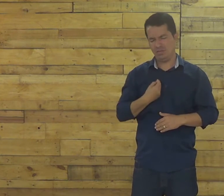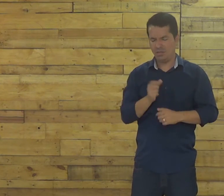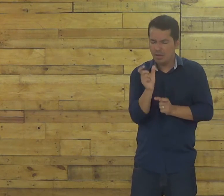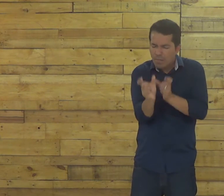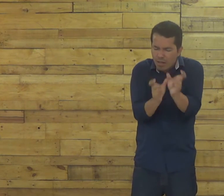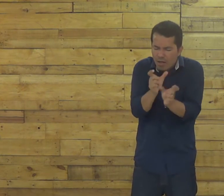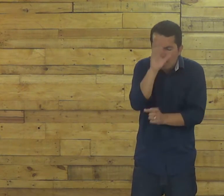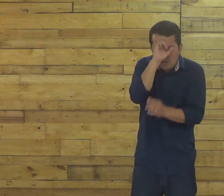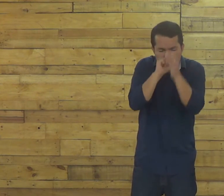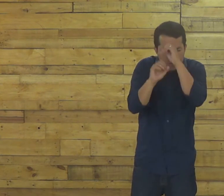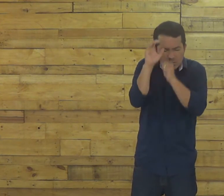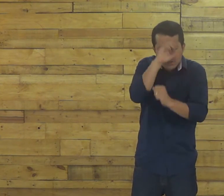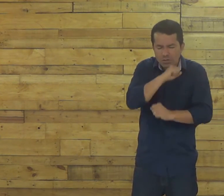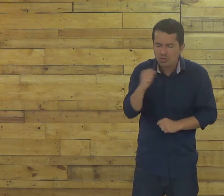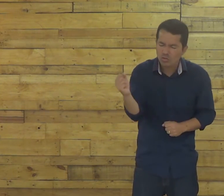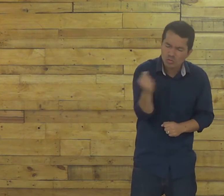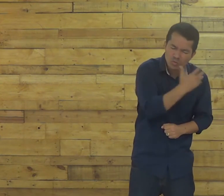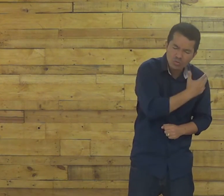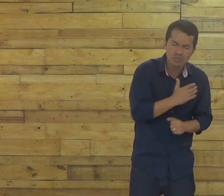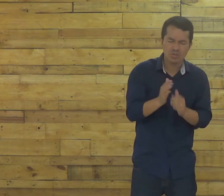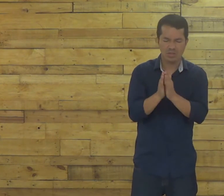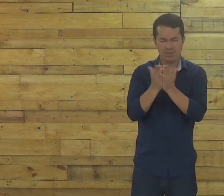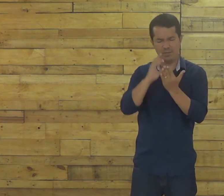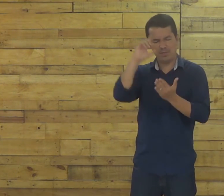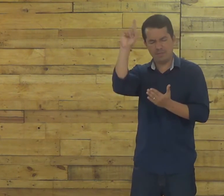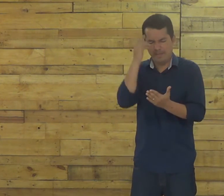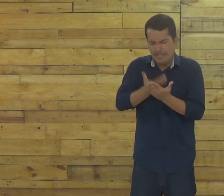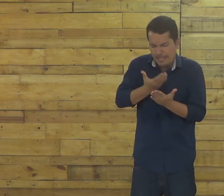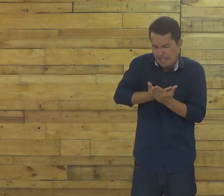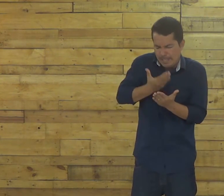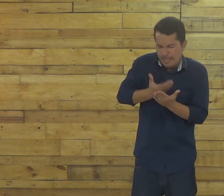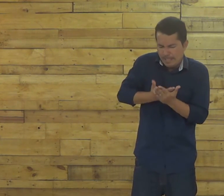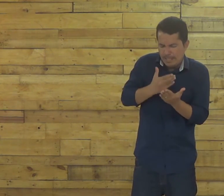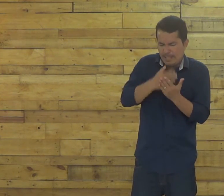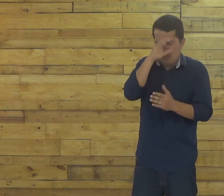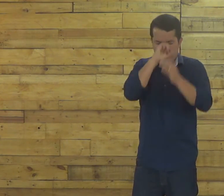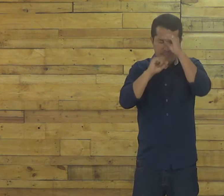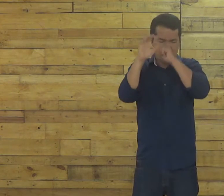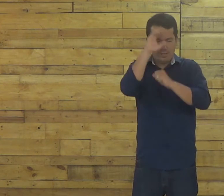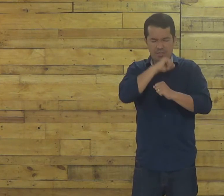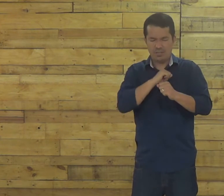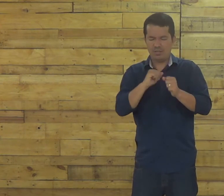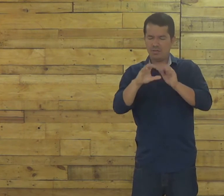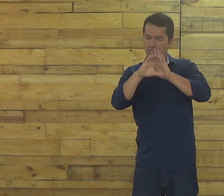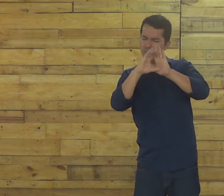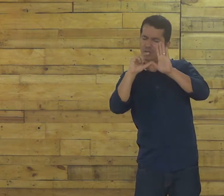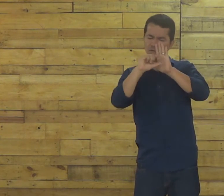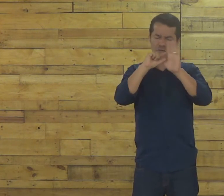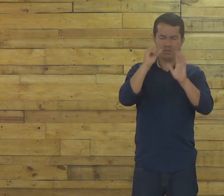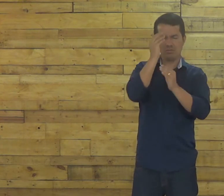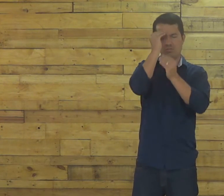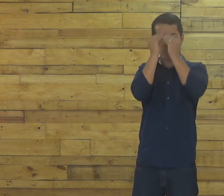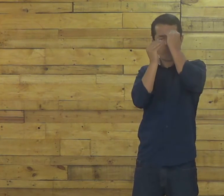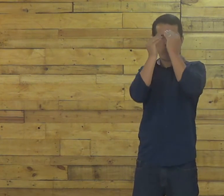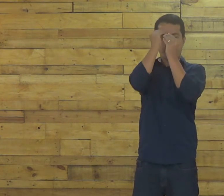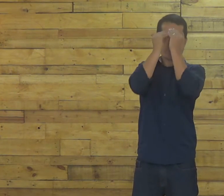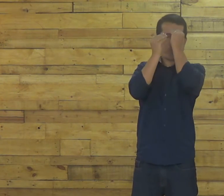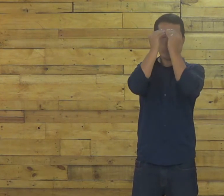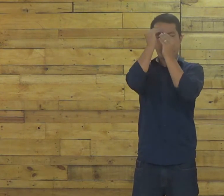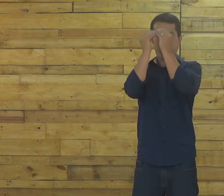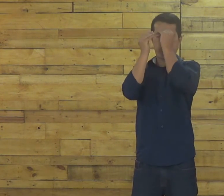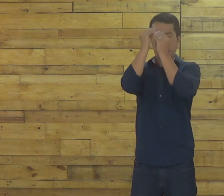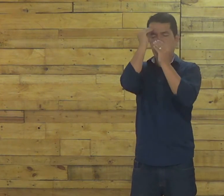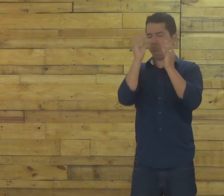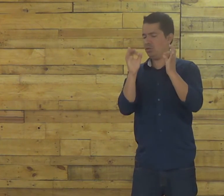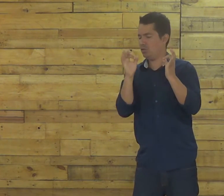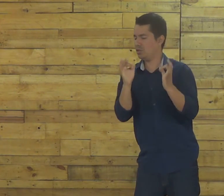Pessoas que um dia vão crescer e vão estudar e vão melhorar, que vão ler a palavra de Deus e